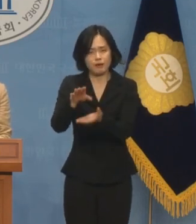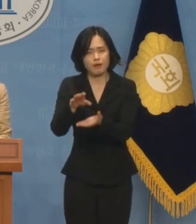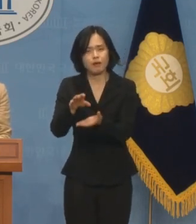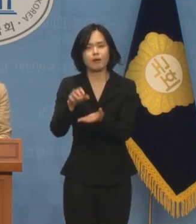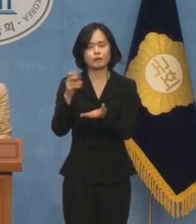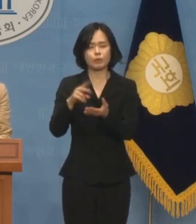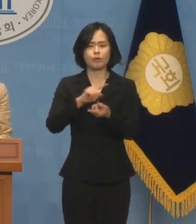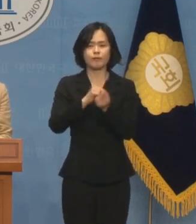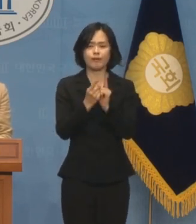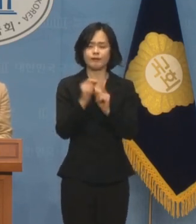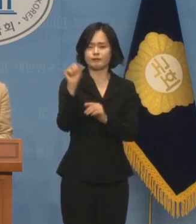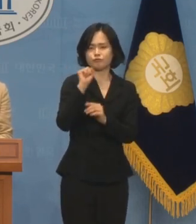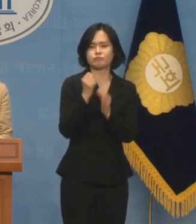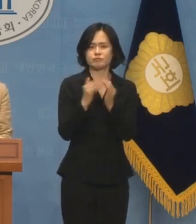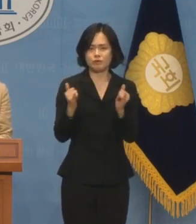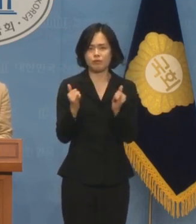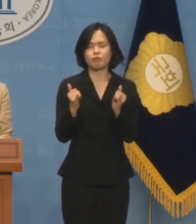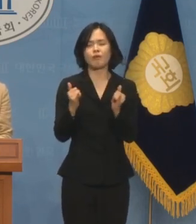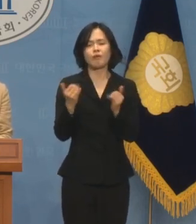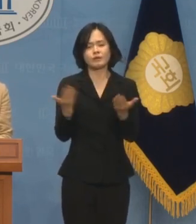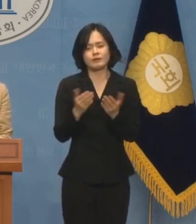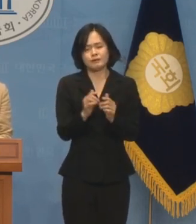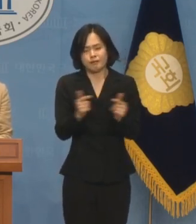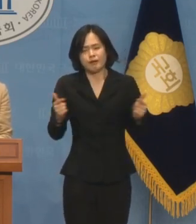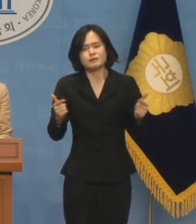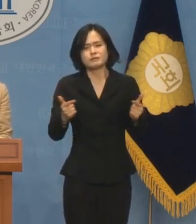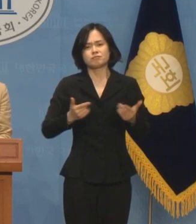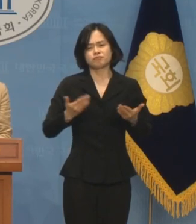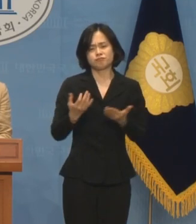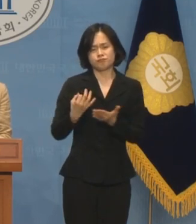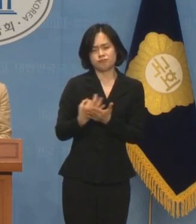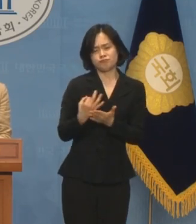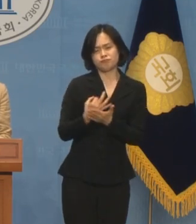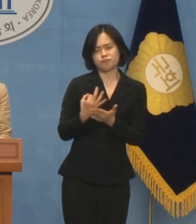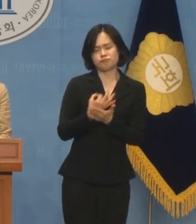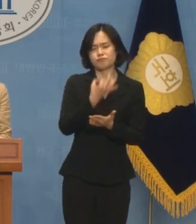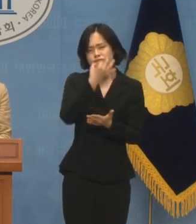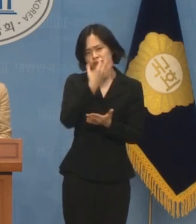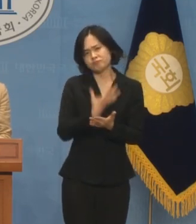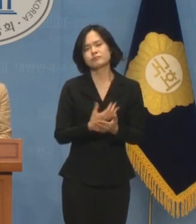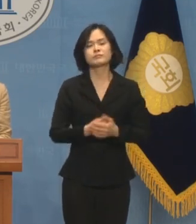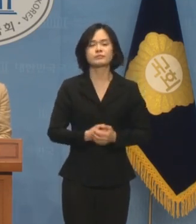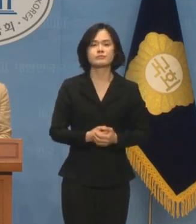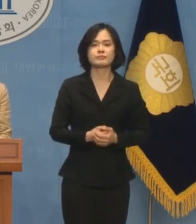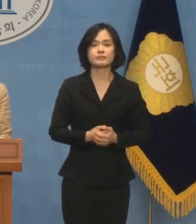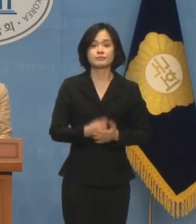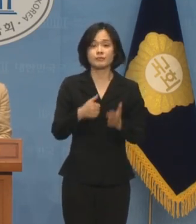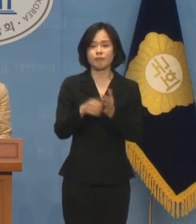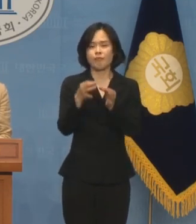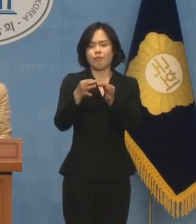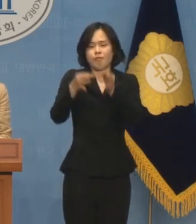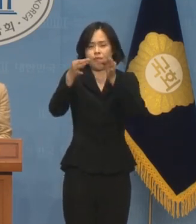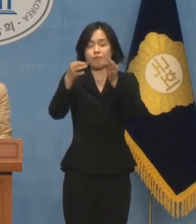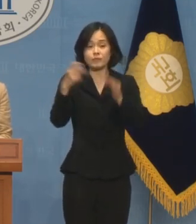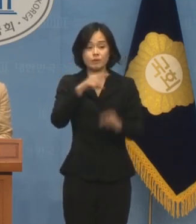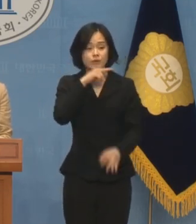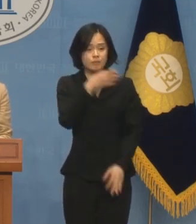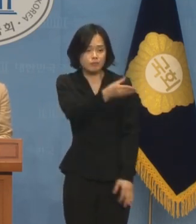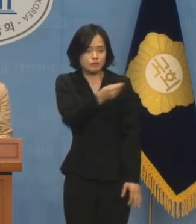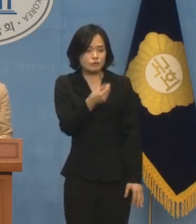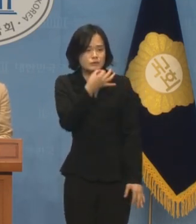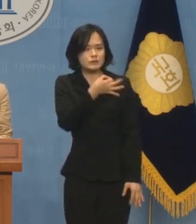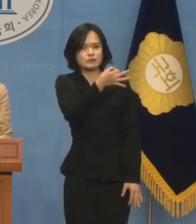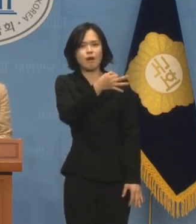벌고 있습니다 고물가로 취소 생활비 로 높아진 대출 이자를 감당하기 위해